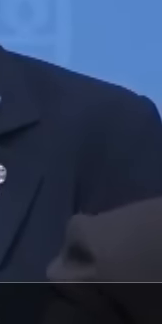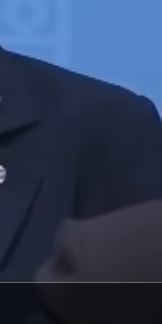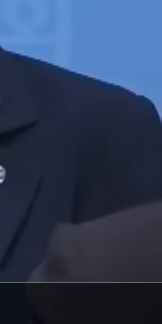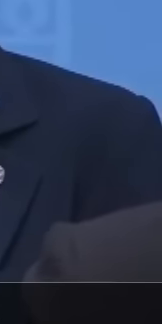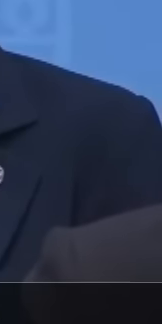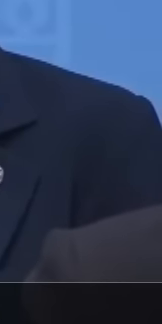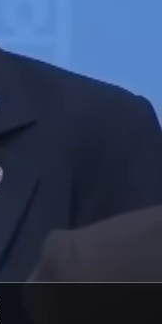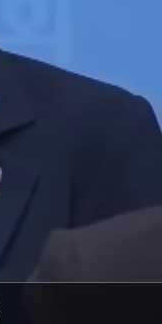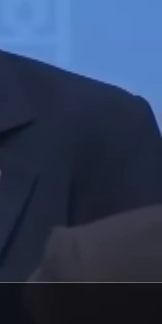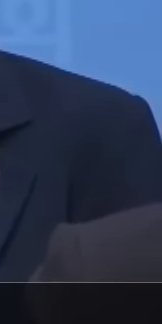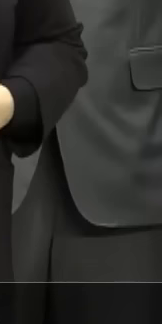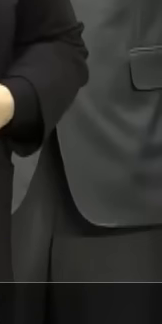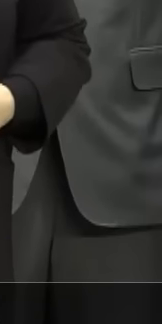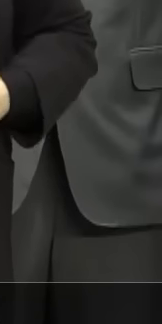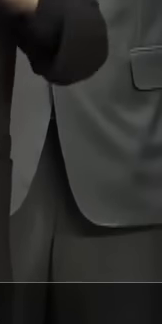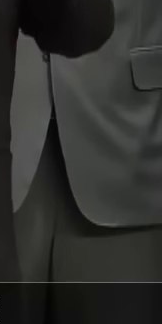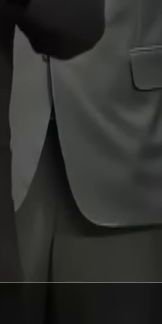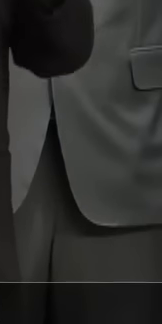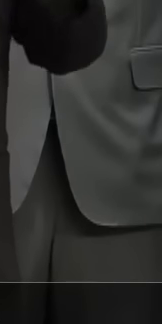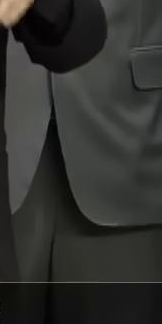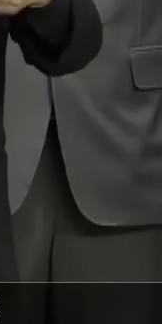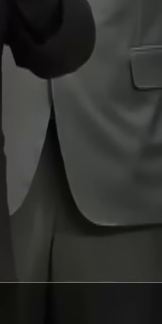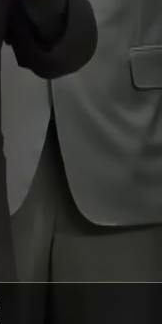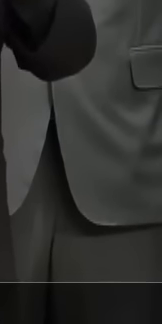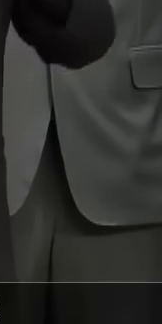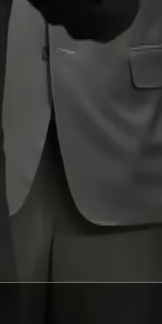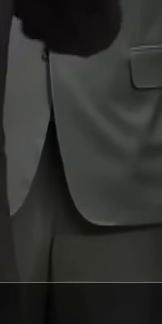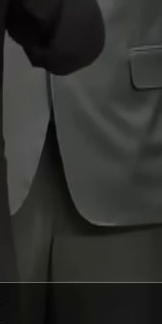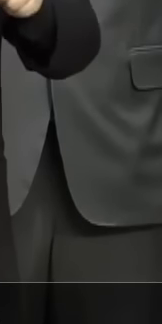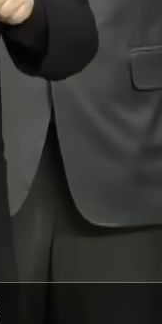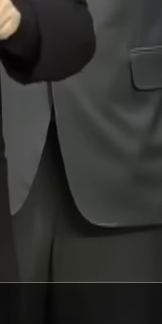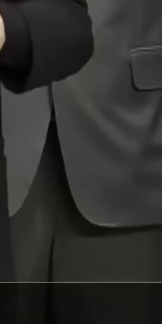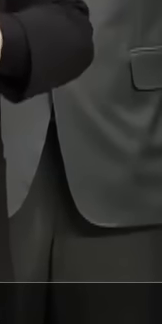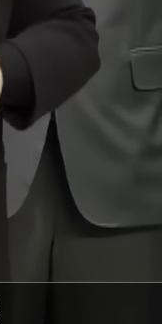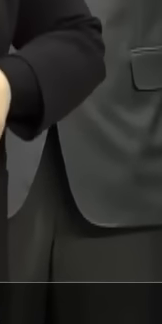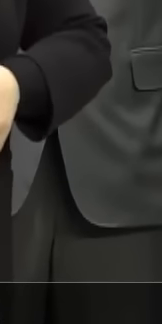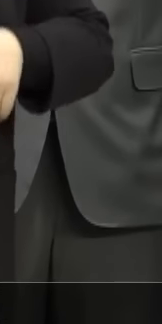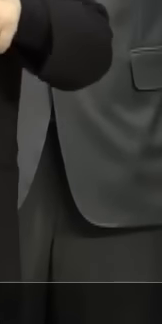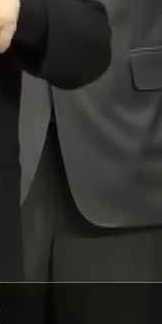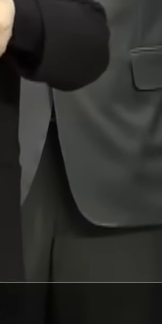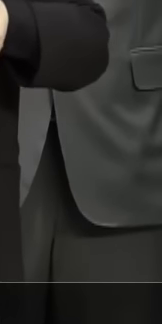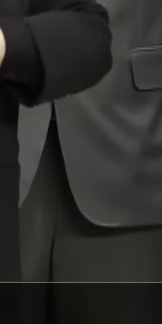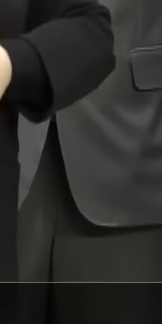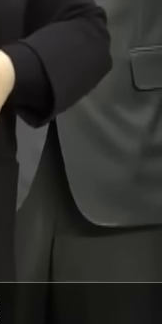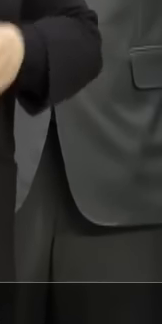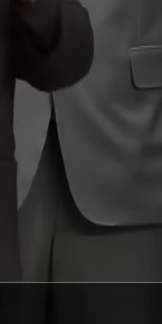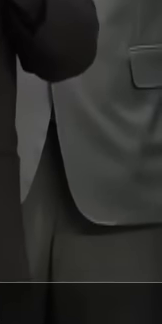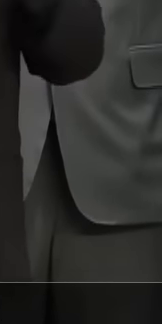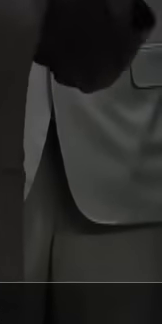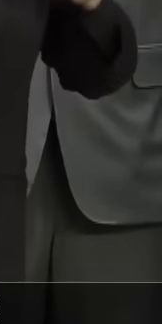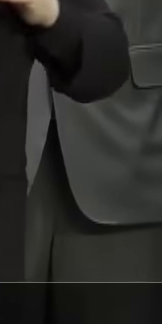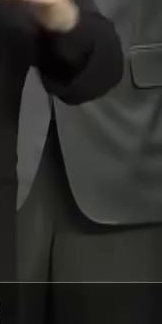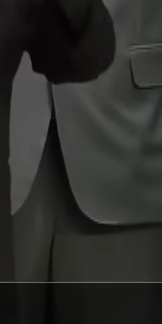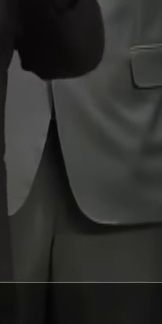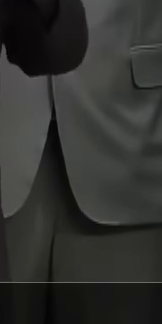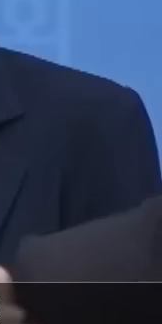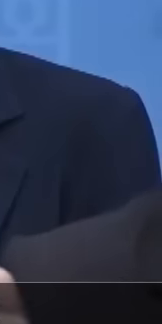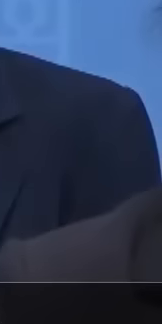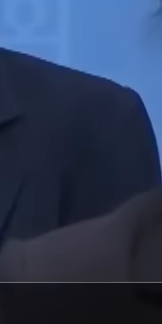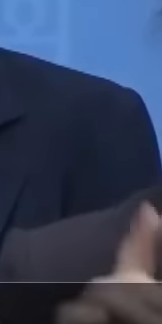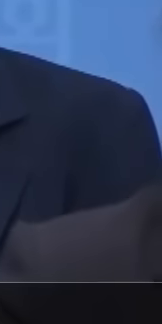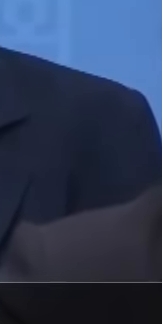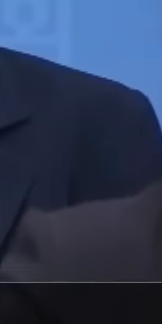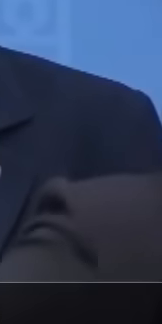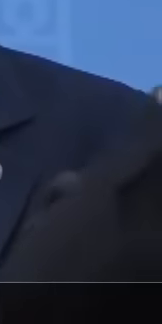또 감사원 직무에 대한 국회 통제를 강화하여 감사의 개시, 진행, 종료 등